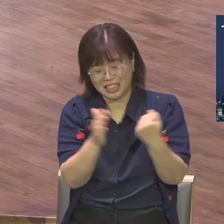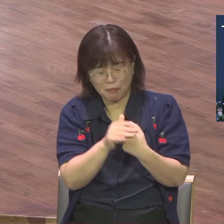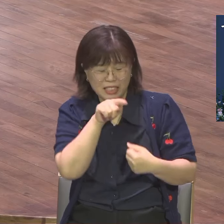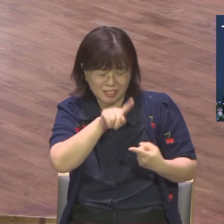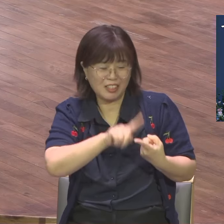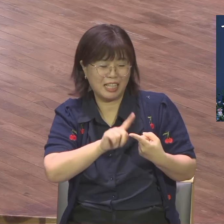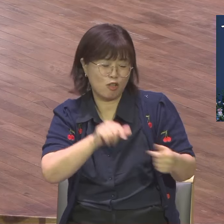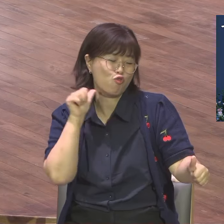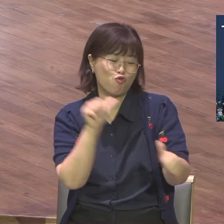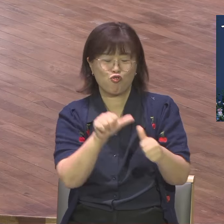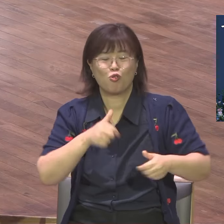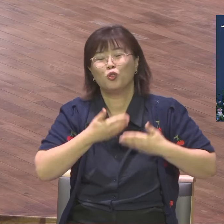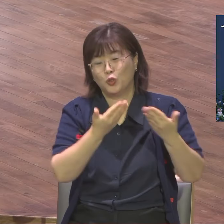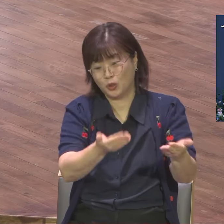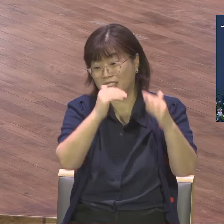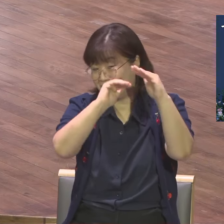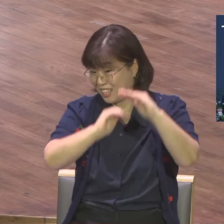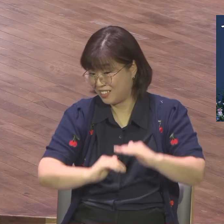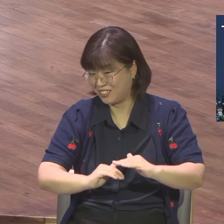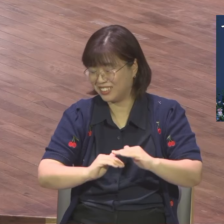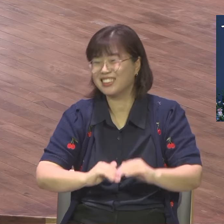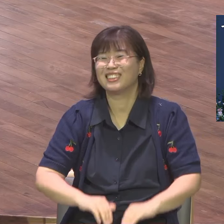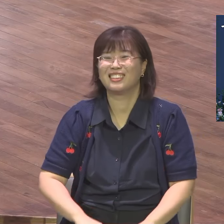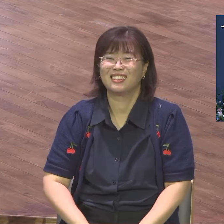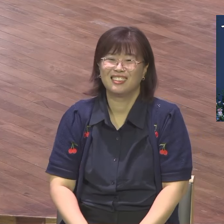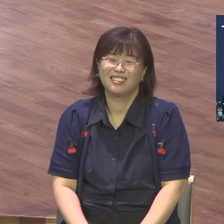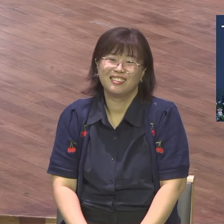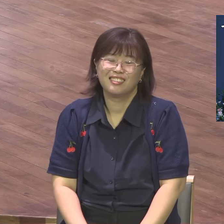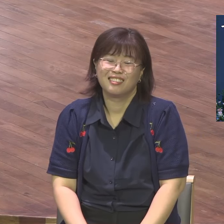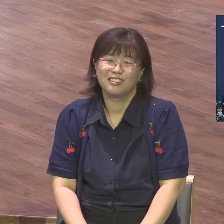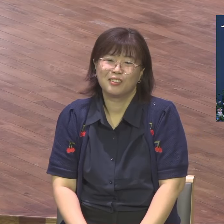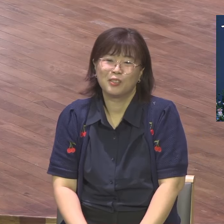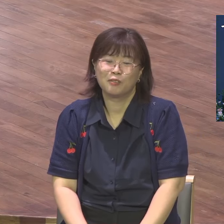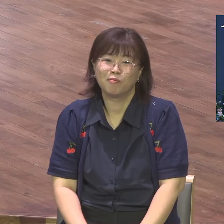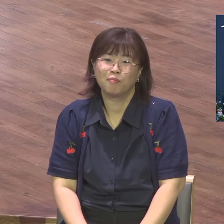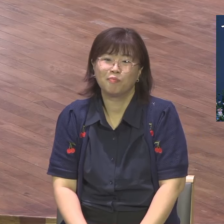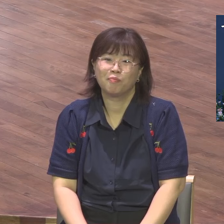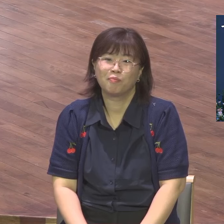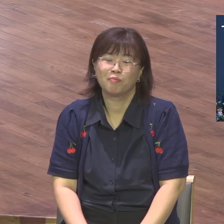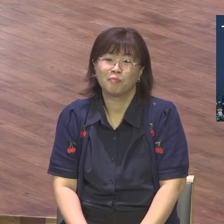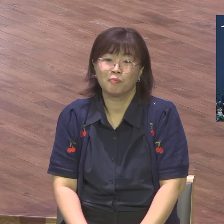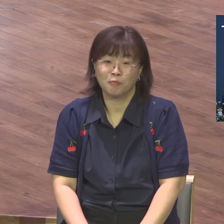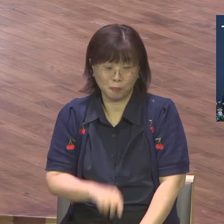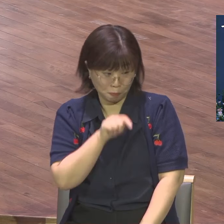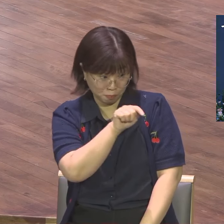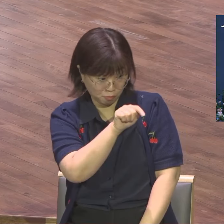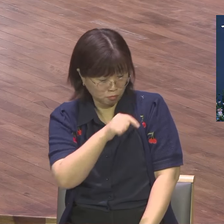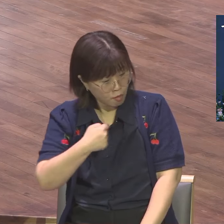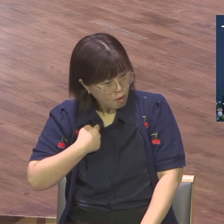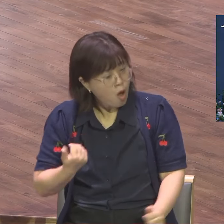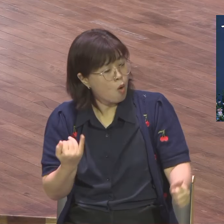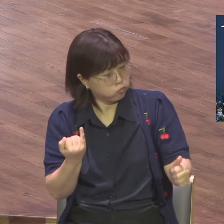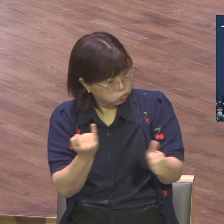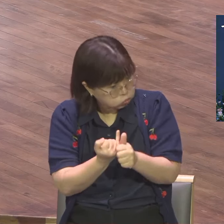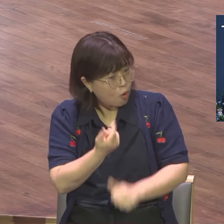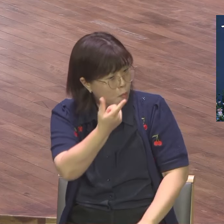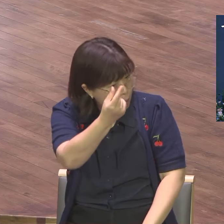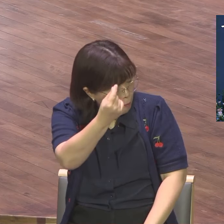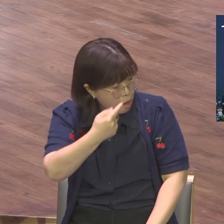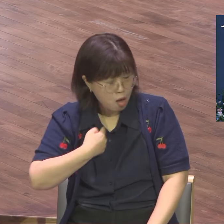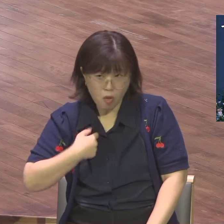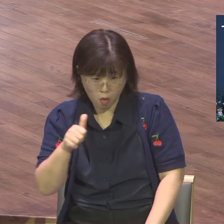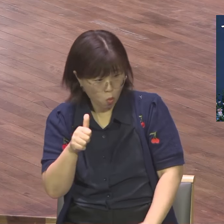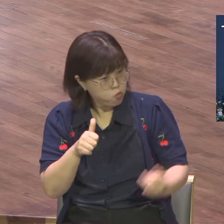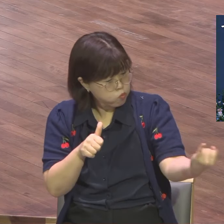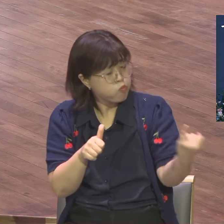무엇보다도 이스라엘 백성들을 향해서 하나님과 맺은 네 언약 이걸 신실하게 지켜라. 너와 나와의 약속을